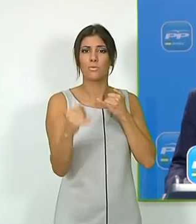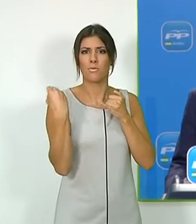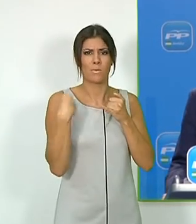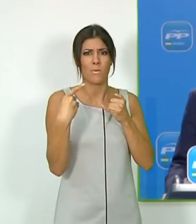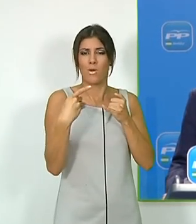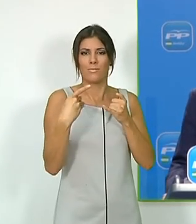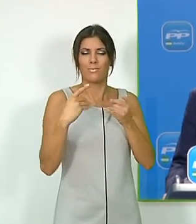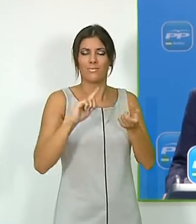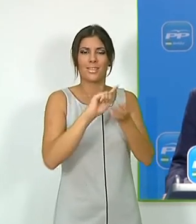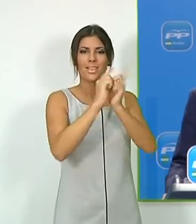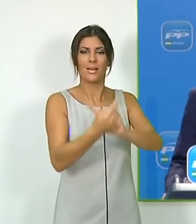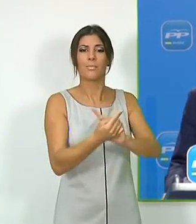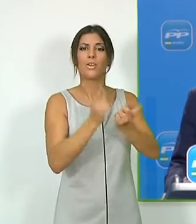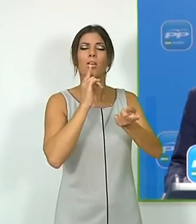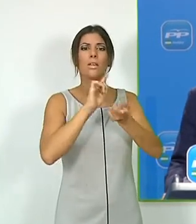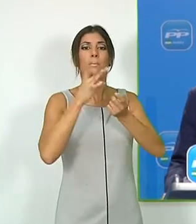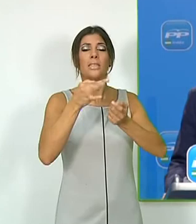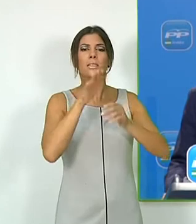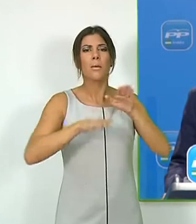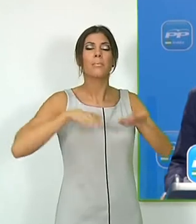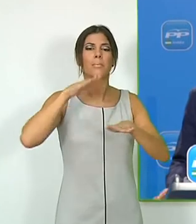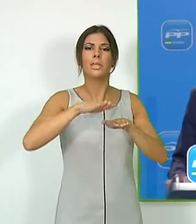en esa carrera del cambio, y ayer dimos un paso